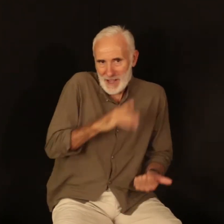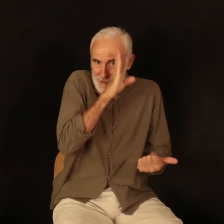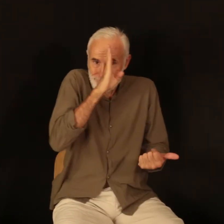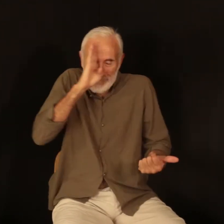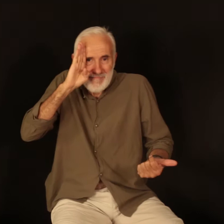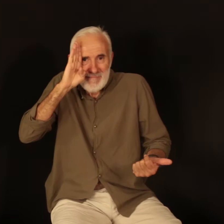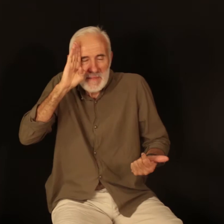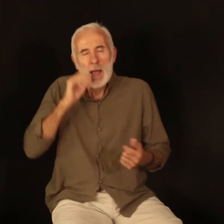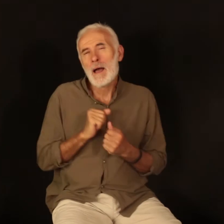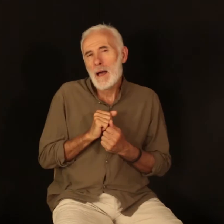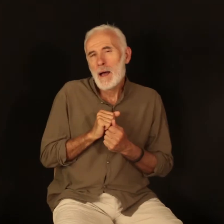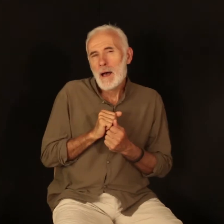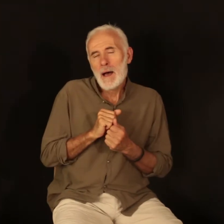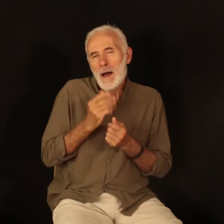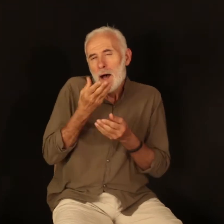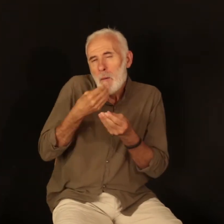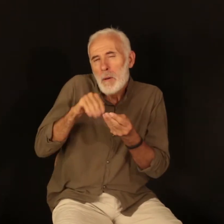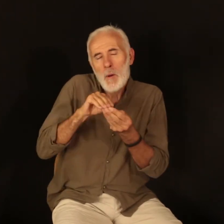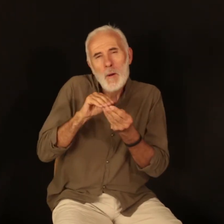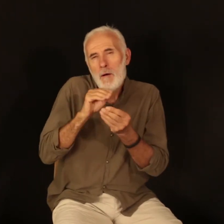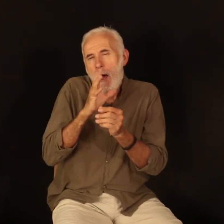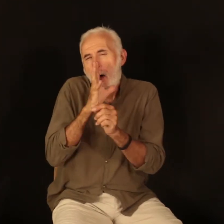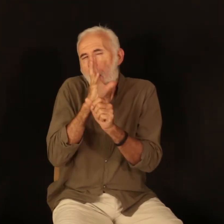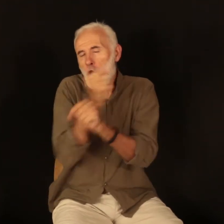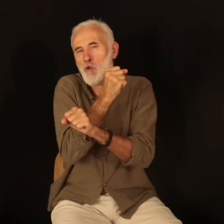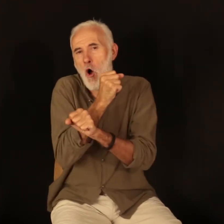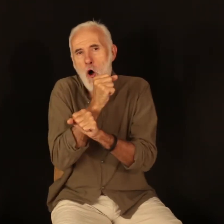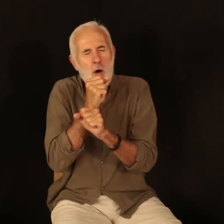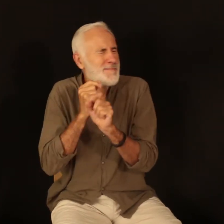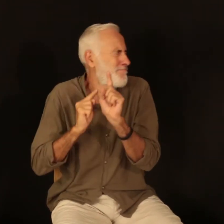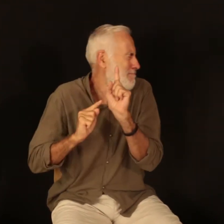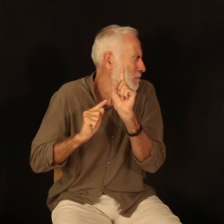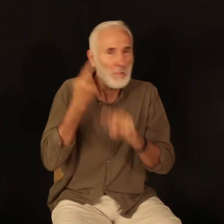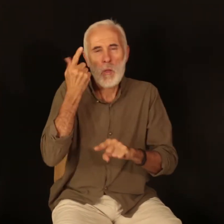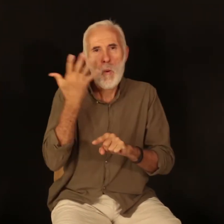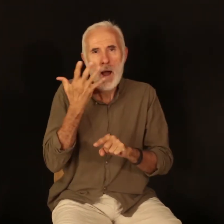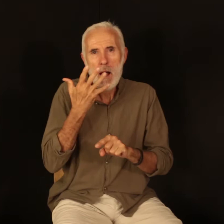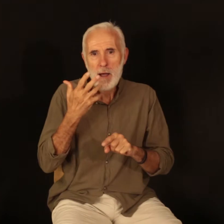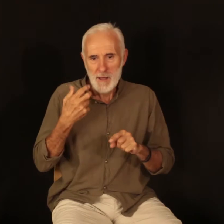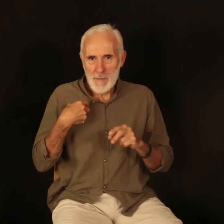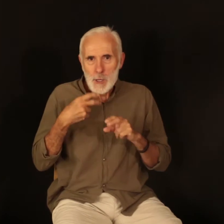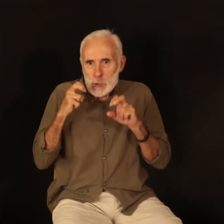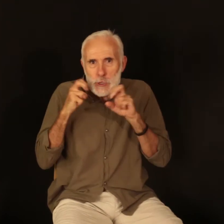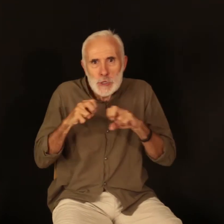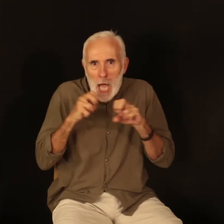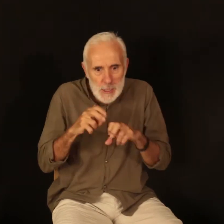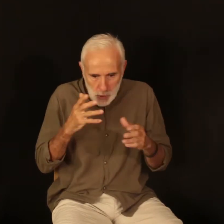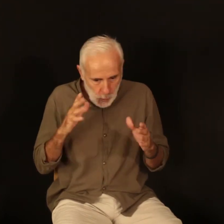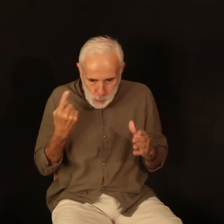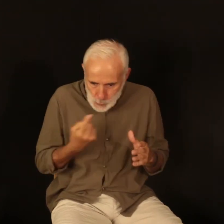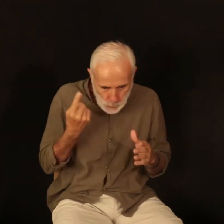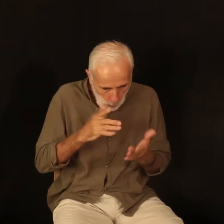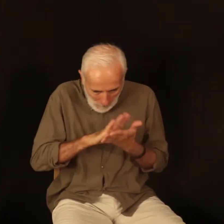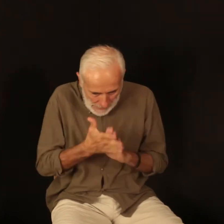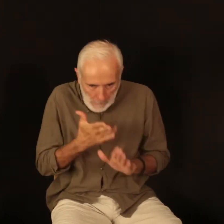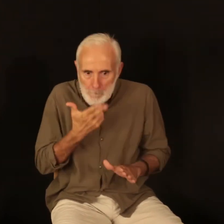cet enjeu primordial, fondamental, qui est de chercher à parfaire en permanence, à améliorer sa